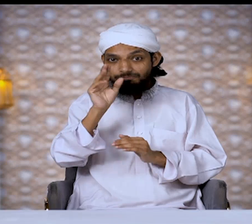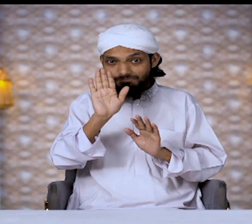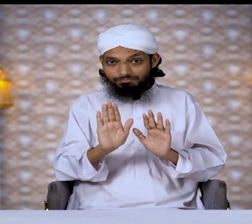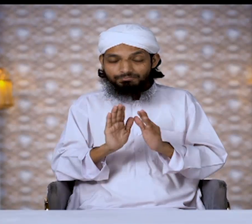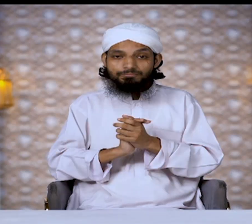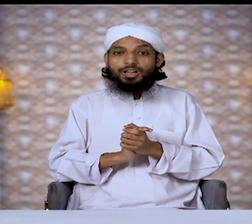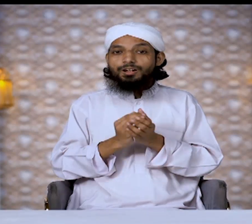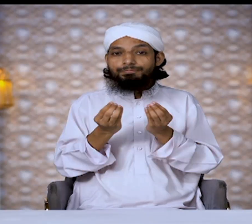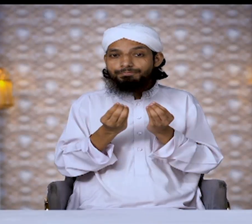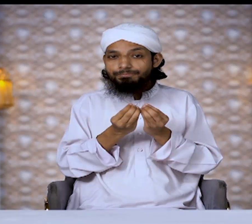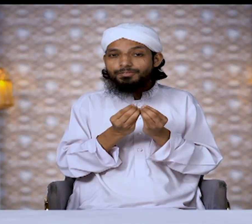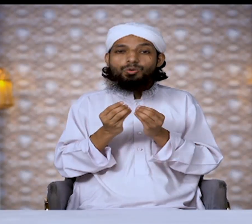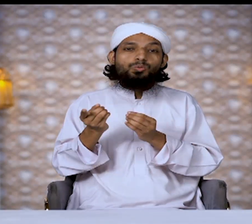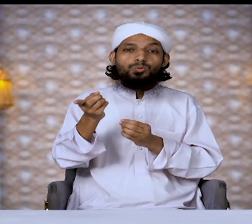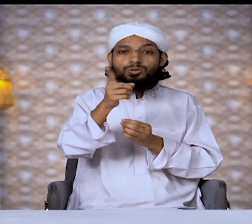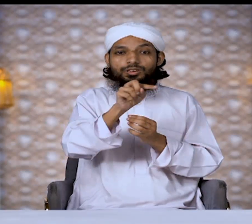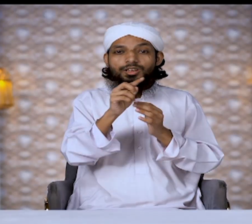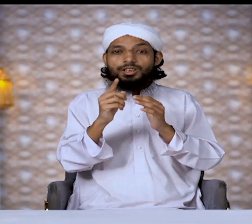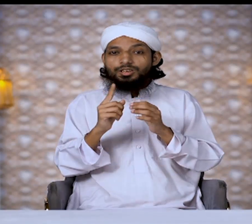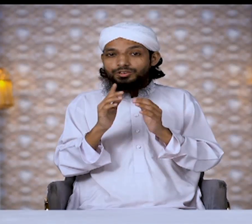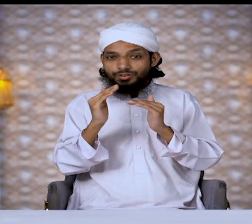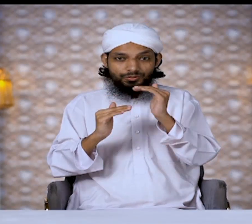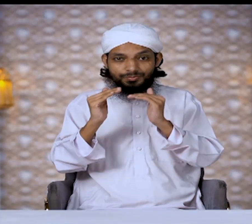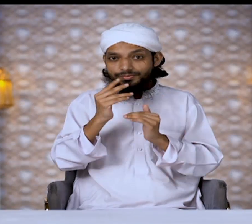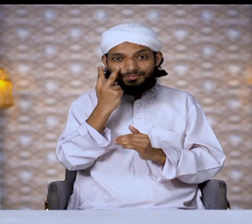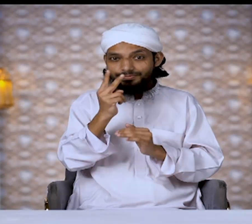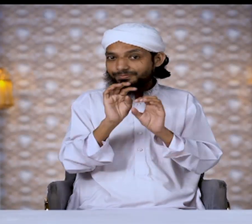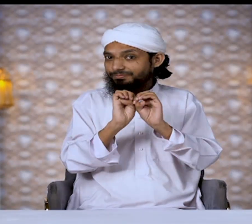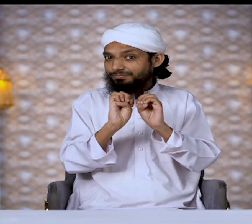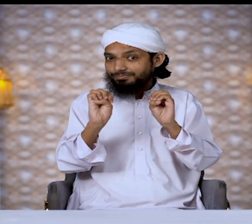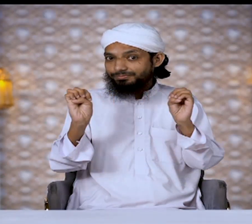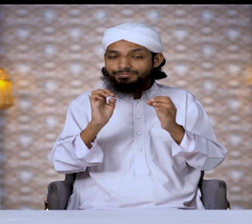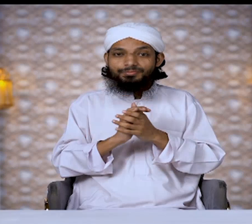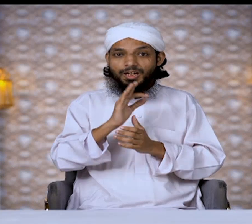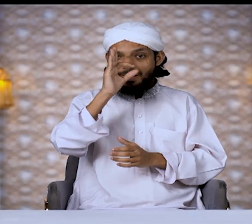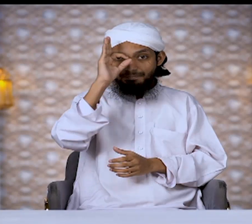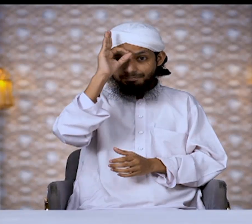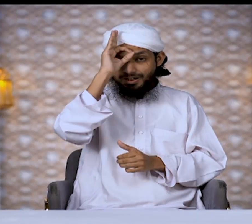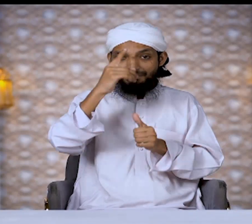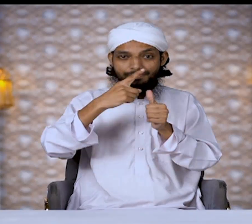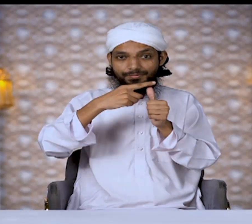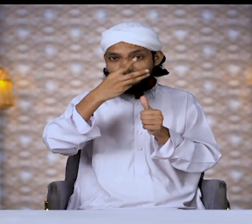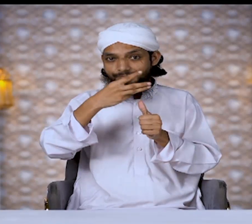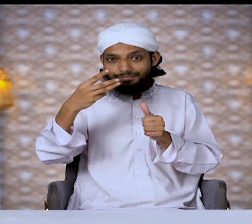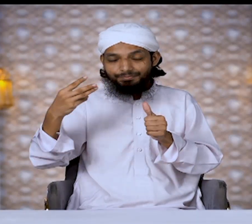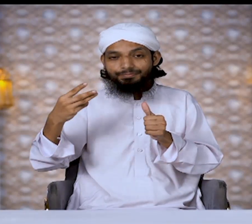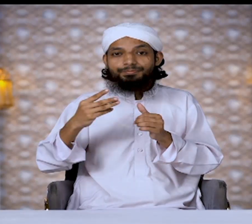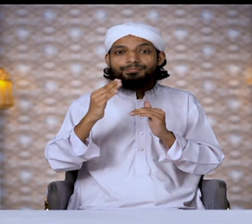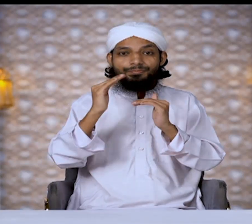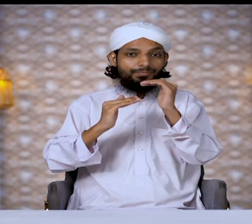دوسرے ترجموں سے واضح نہیں ہوتے۔ اعلیٰ حضرت رحمۃ اللہ علیہ کے ترجمے کی ایک نمایاں ترین خصوصیت یہ بھی ہے کہ آپ رحمۃ اللہ علیہ